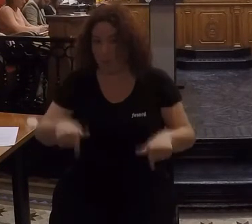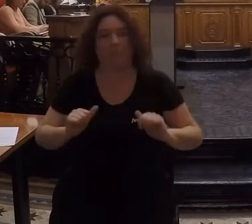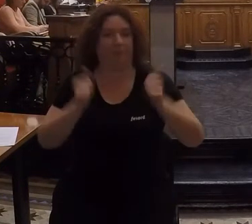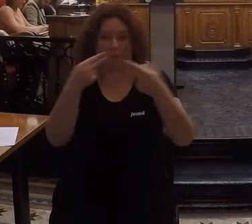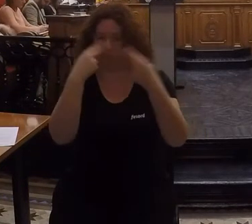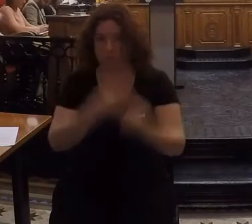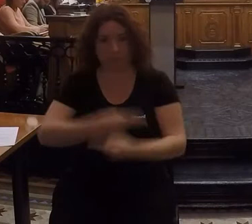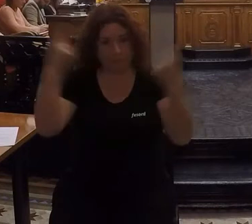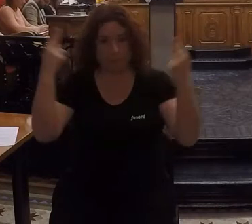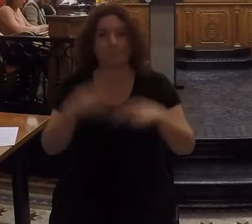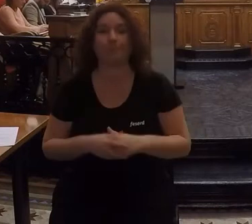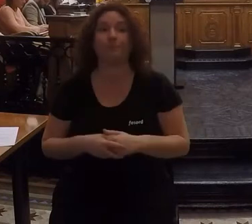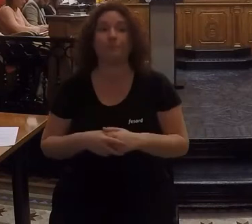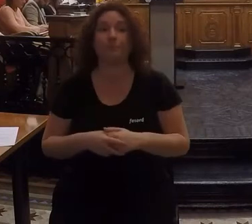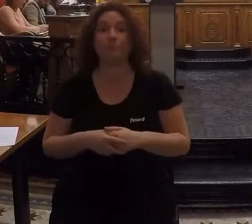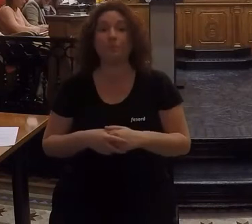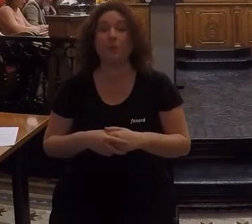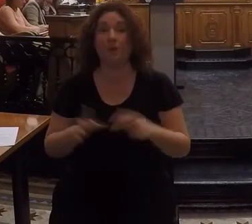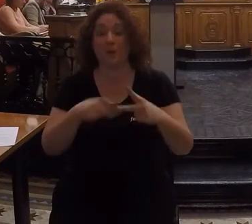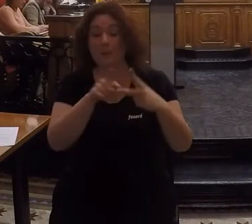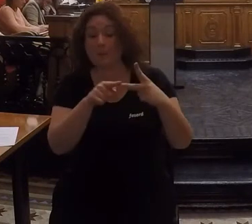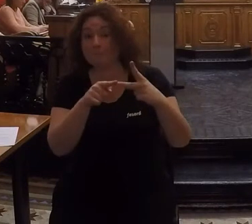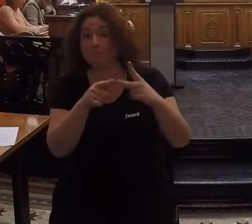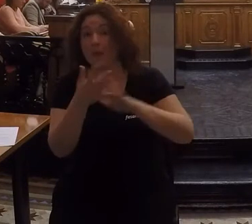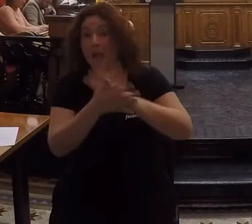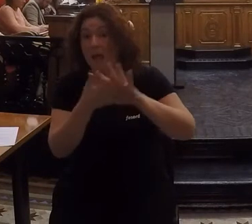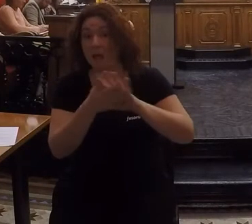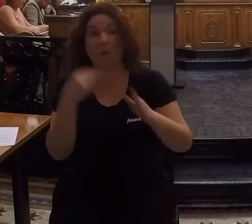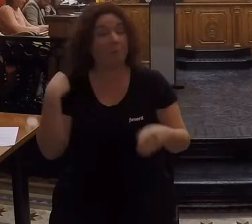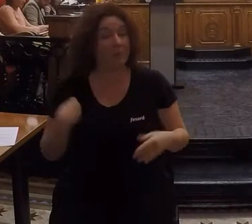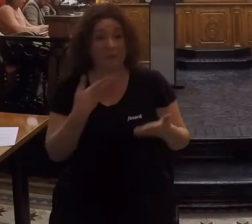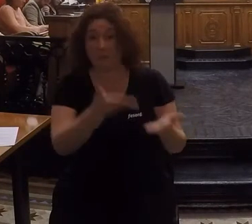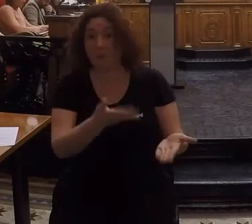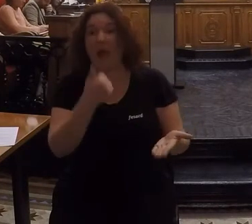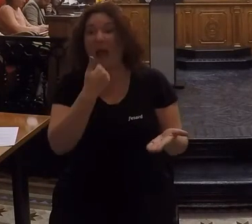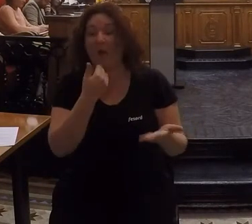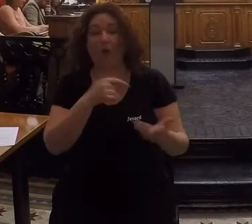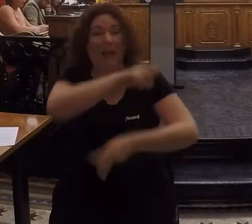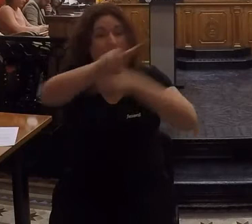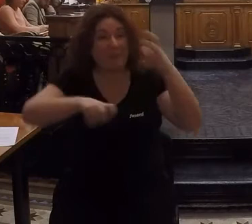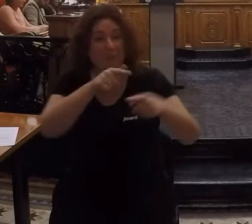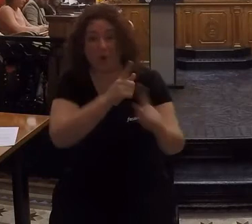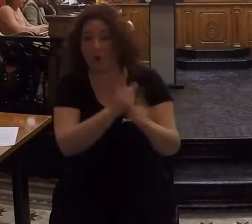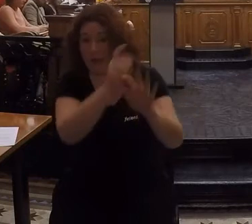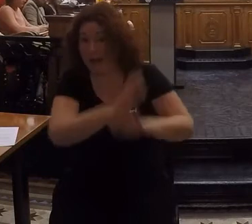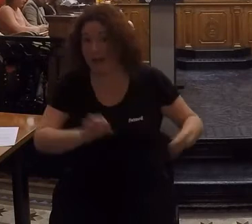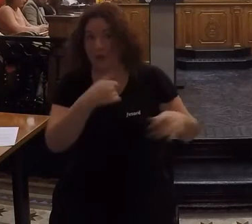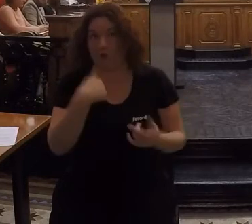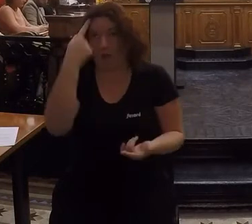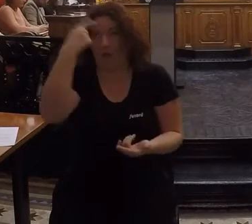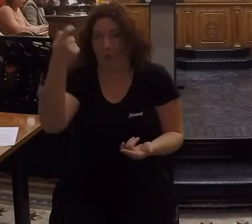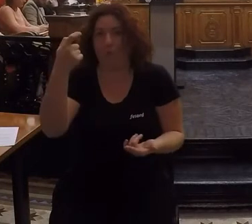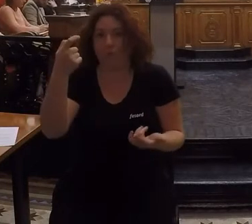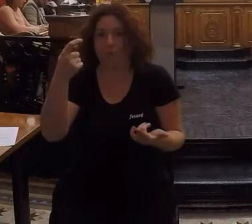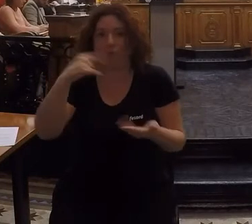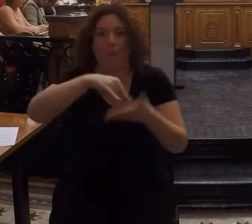En segundo lugar, bueno, como decía, alegan ustedes contra lo que no se modifica. Yo creo personalmente que con el claro objetivo de